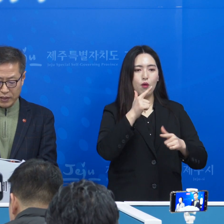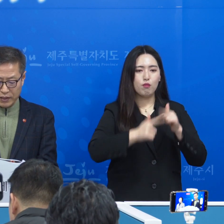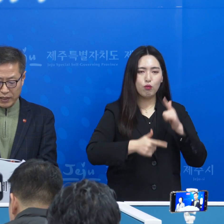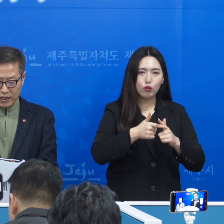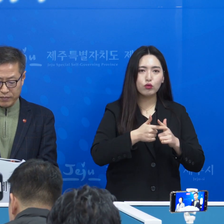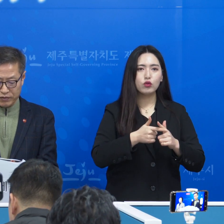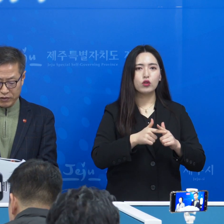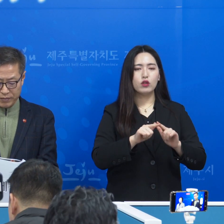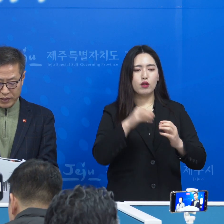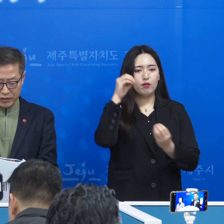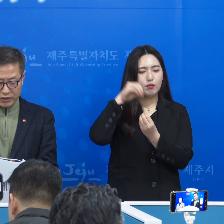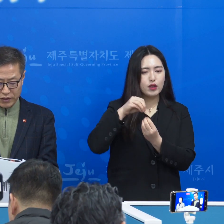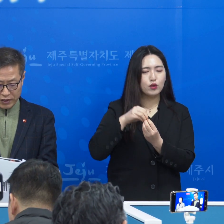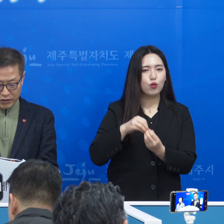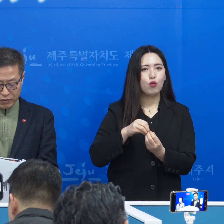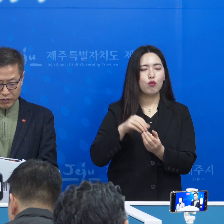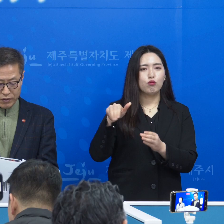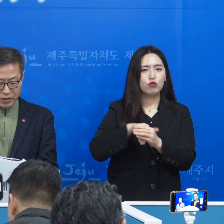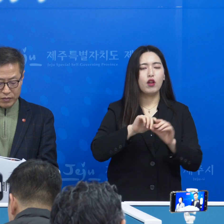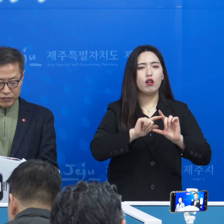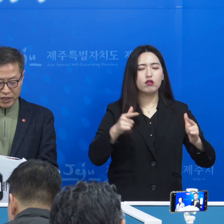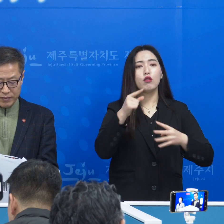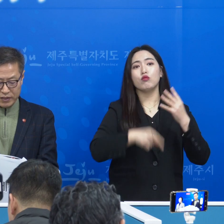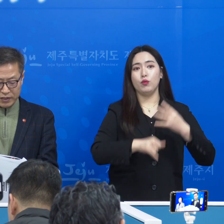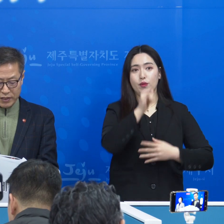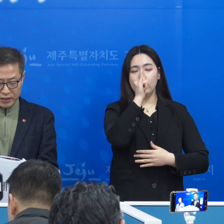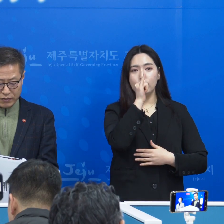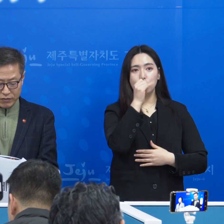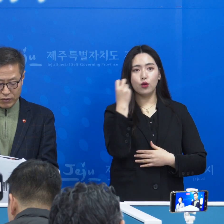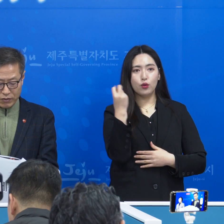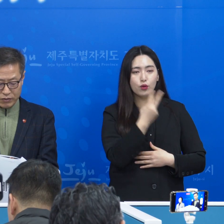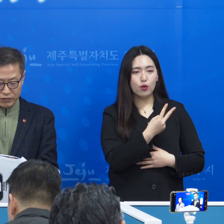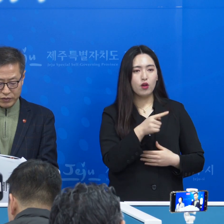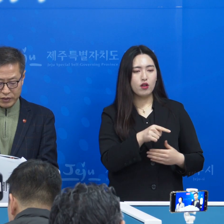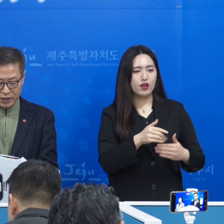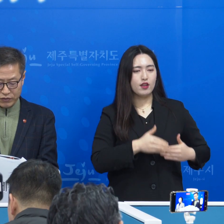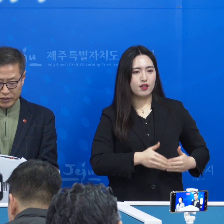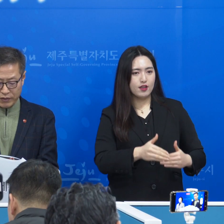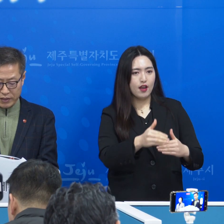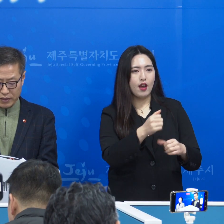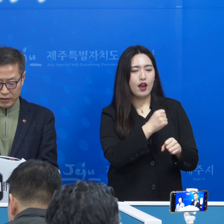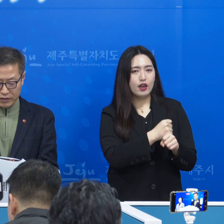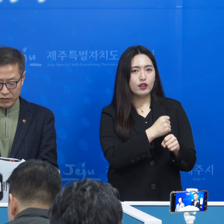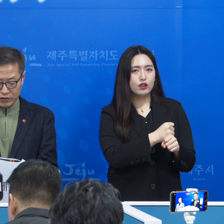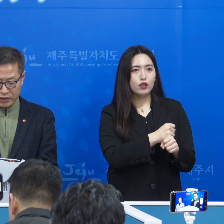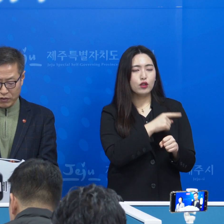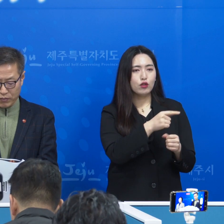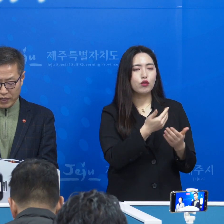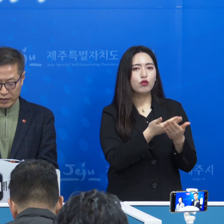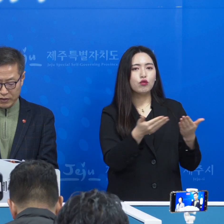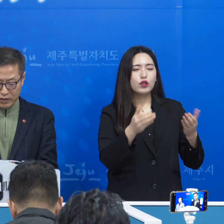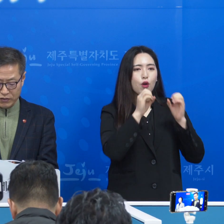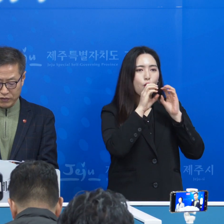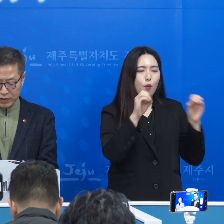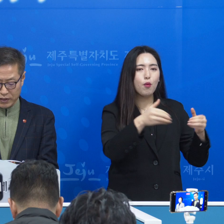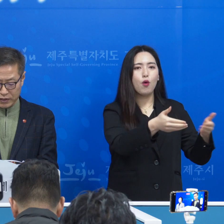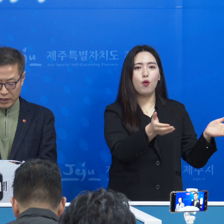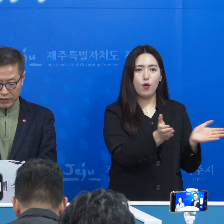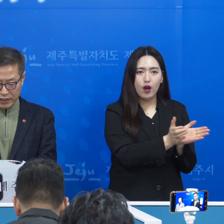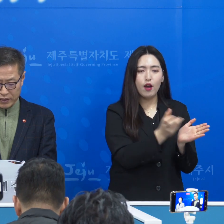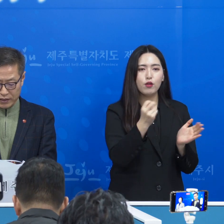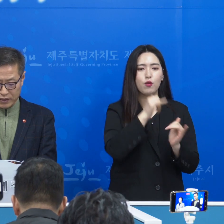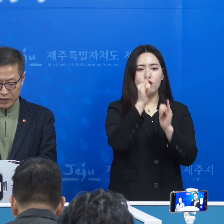등 다양한 프로그램이 개최될 계획이고 부대 및 전시행사 등으로 축제 주제관에서는 축제 홍보관,